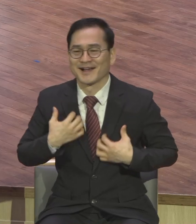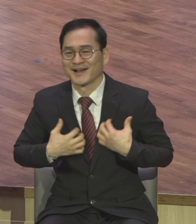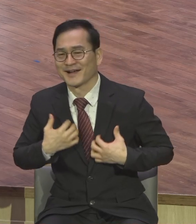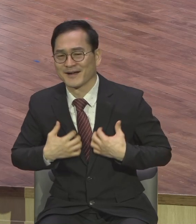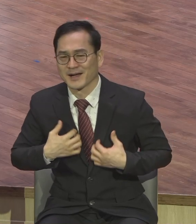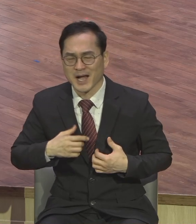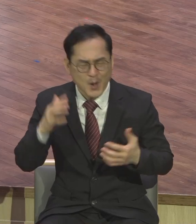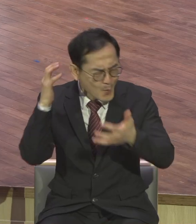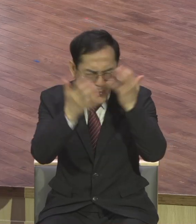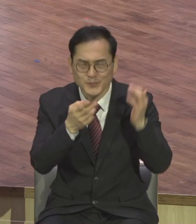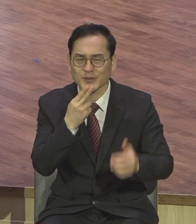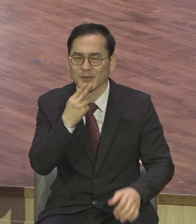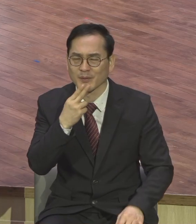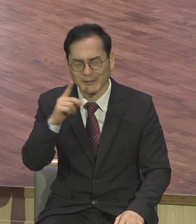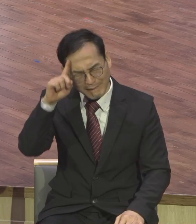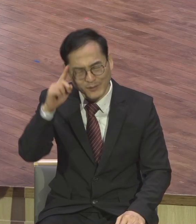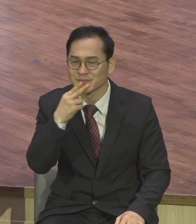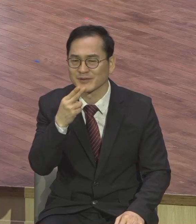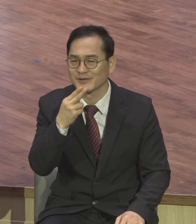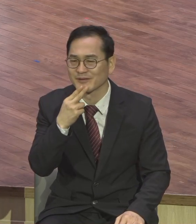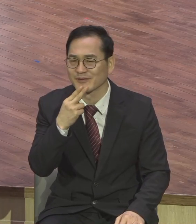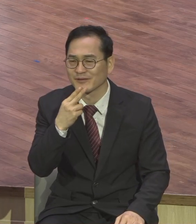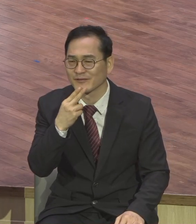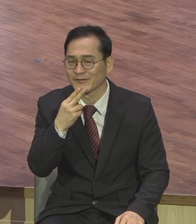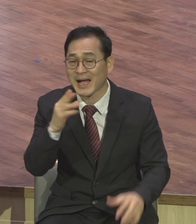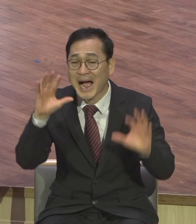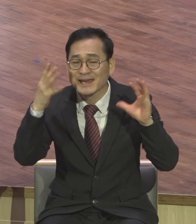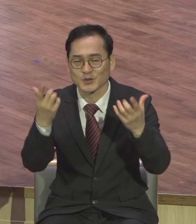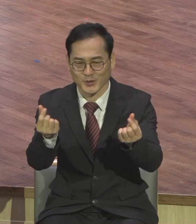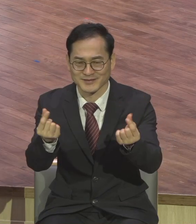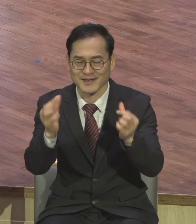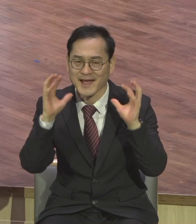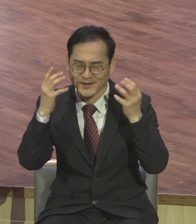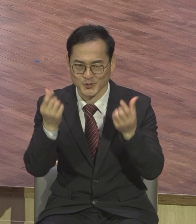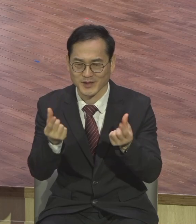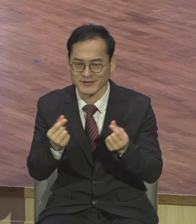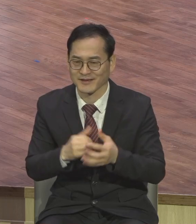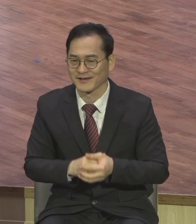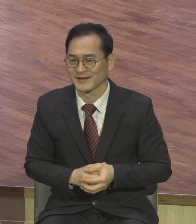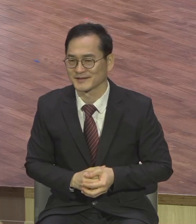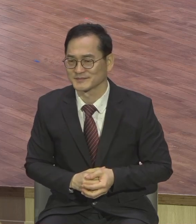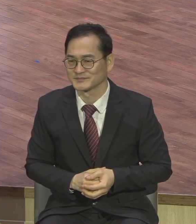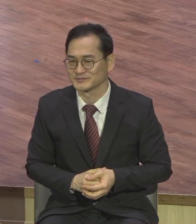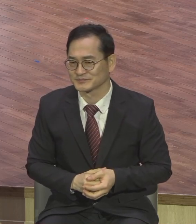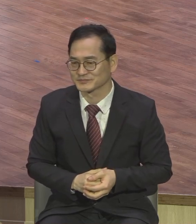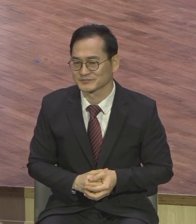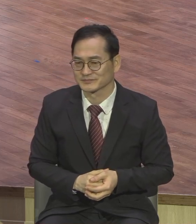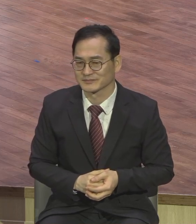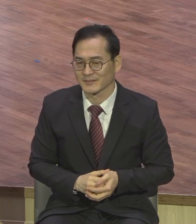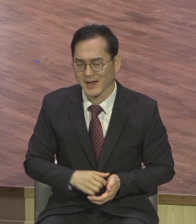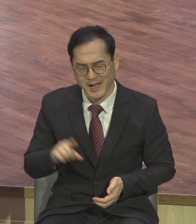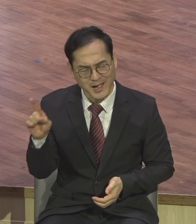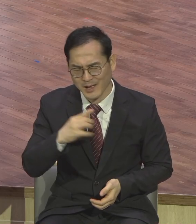심플합니다. 잔불이 안 굴려요. 동기 없어요. 인본주의 안 씁니다.